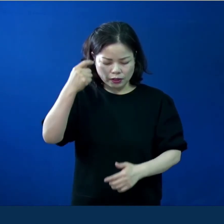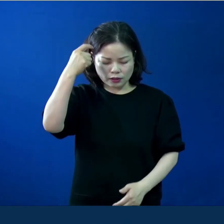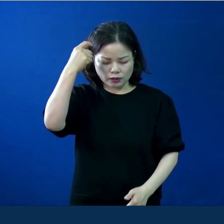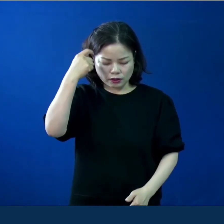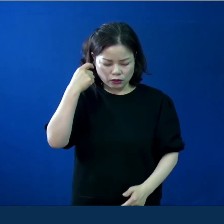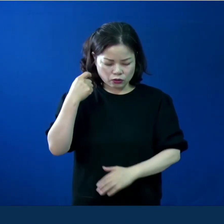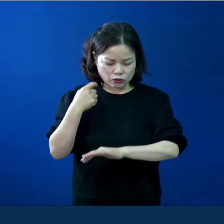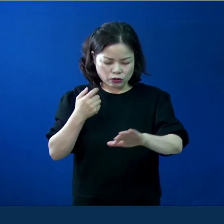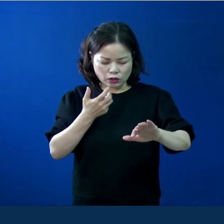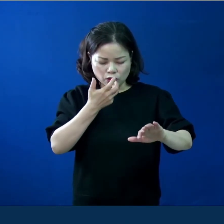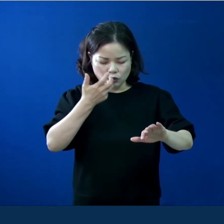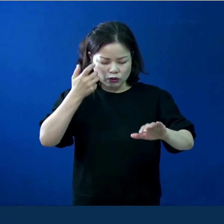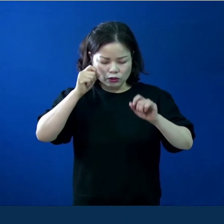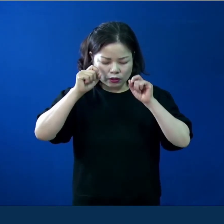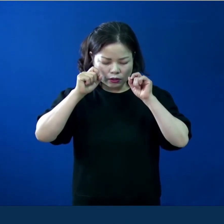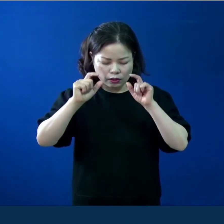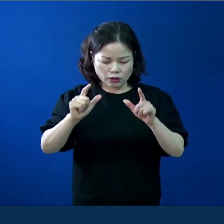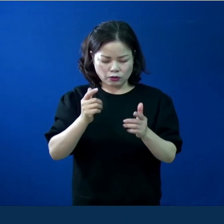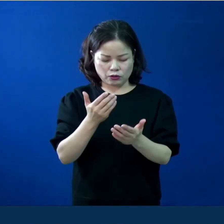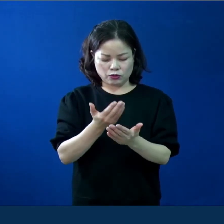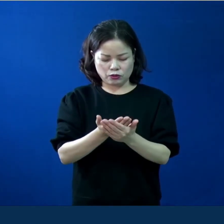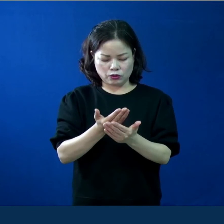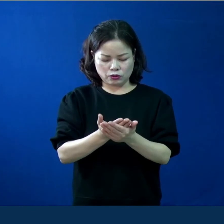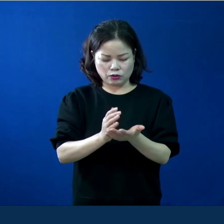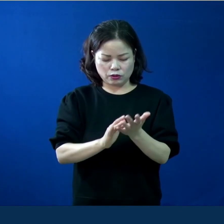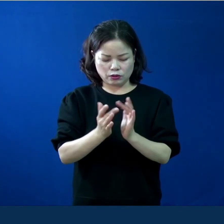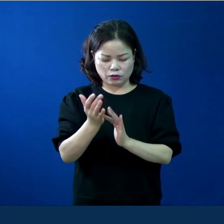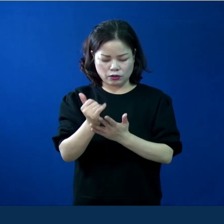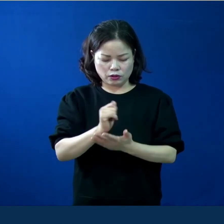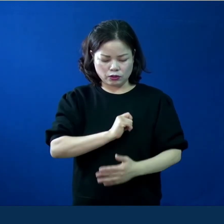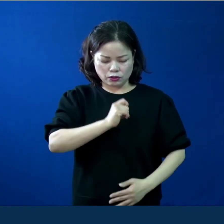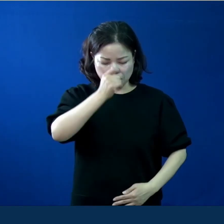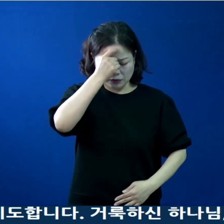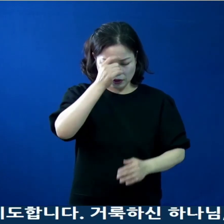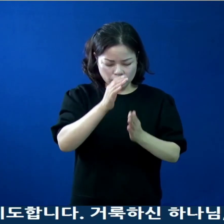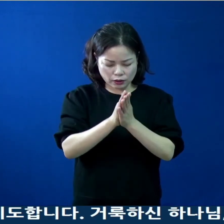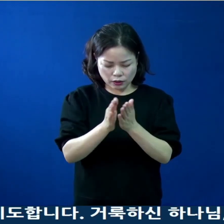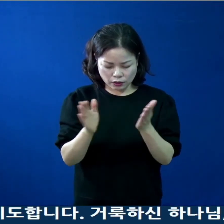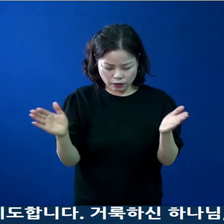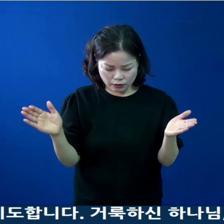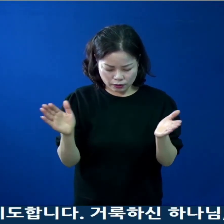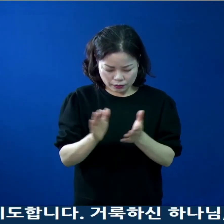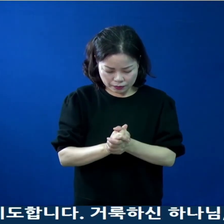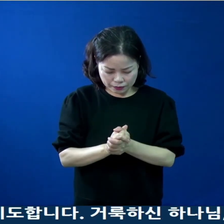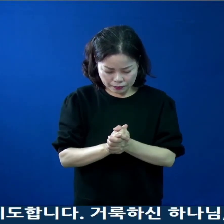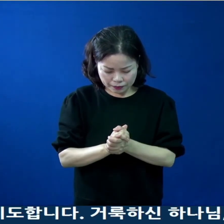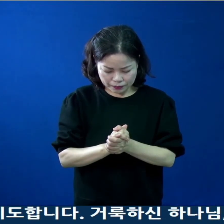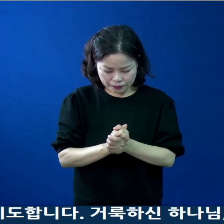우리의 영혼을 깨워 주시옵소서. 예수님의 이름으로 기도하옵나이다. 아멘.